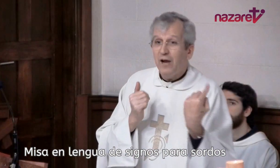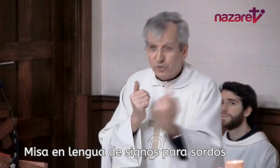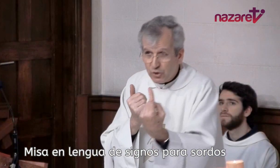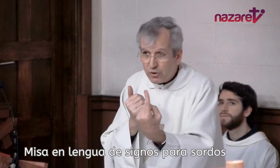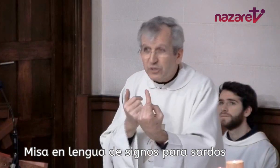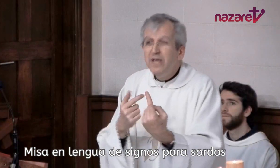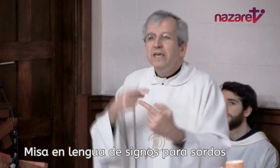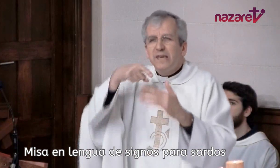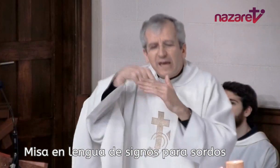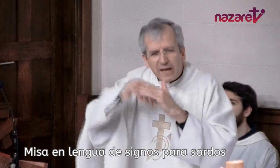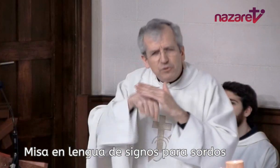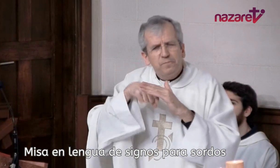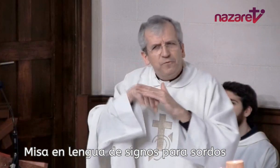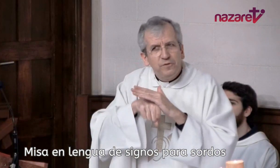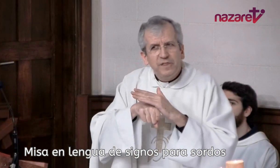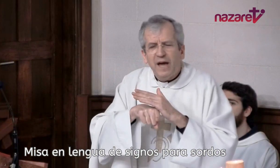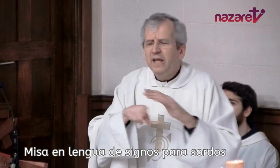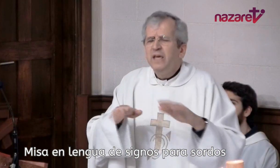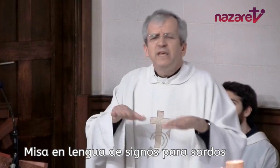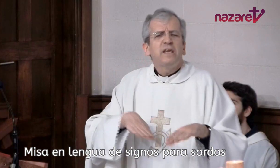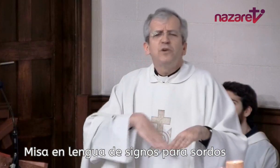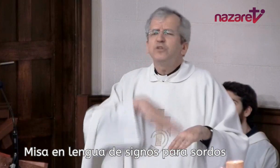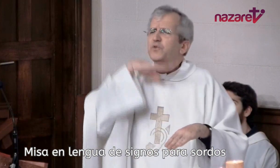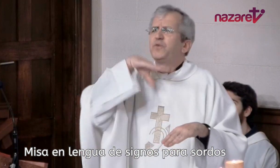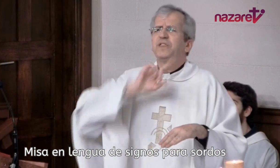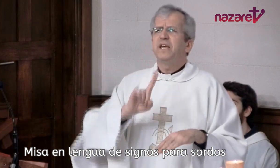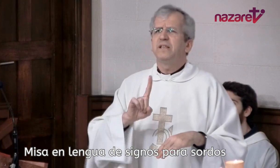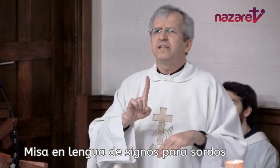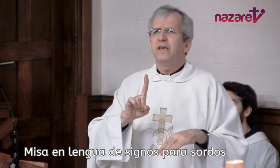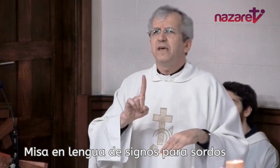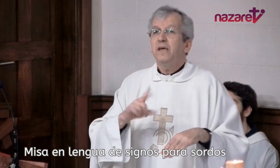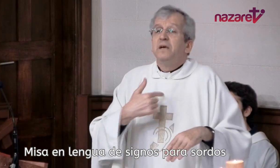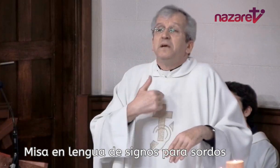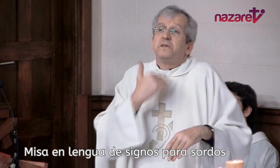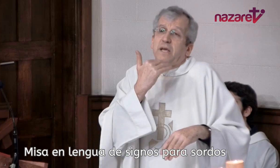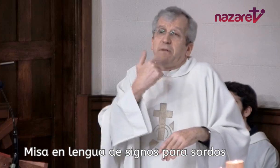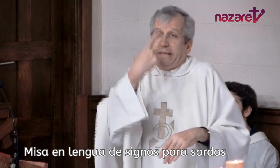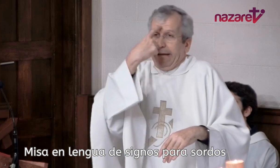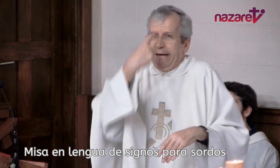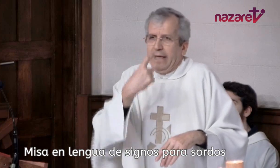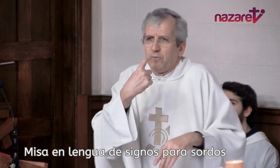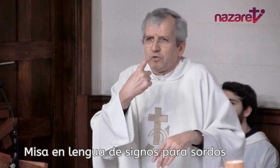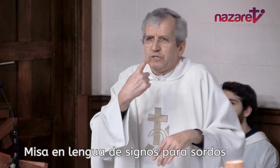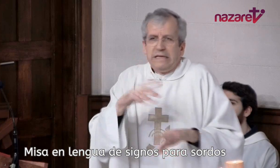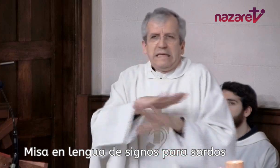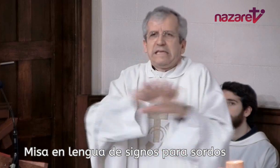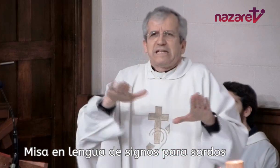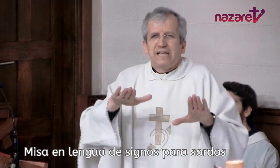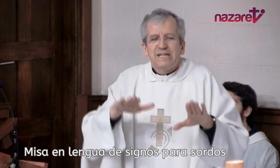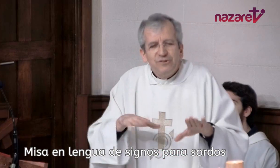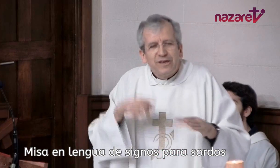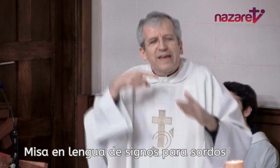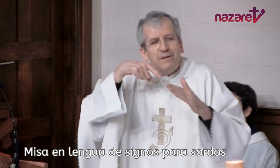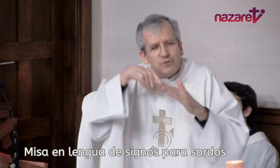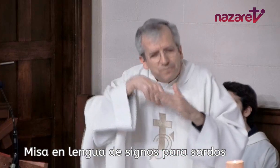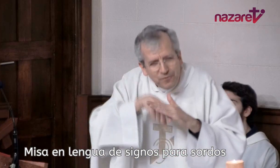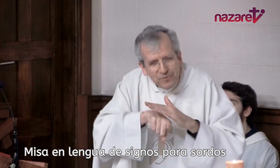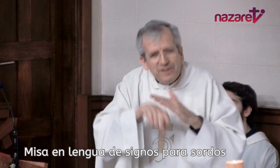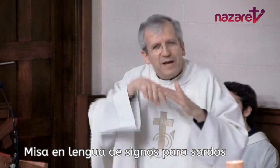a nosotros, y que queremos profundizar, y que no es suficiente, saber que creemos, y ya está, sino que queremos profundizar,